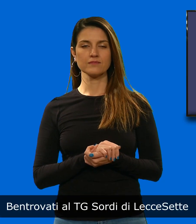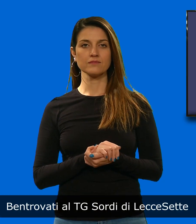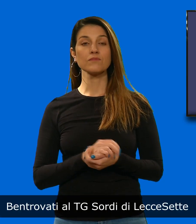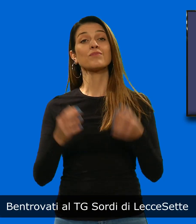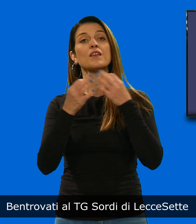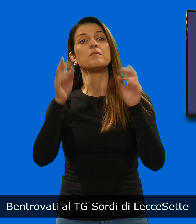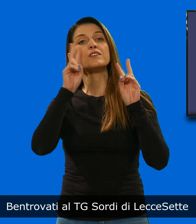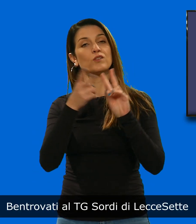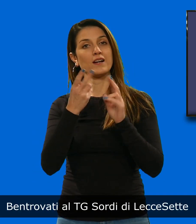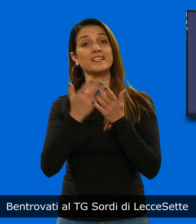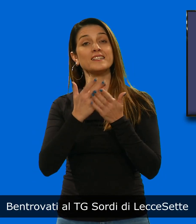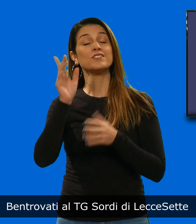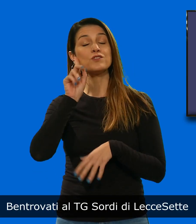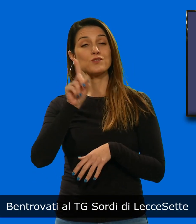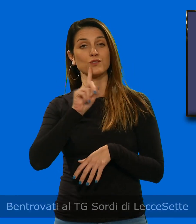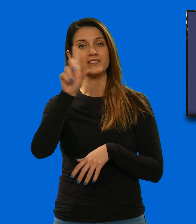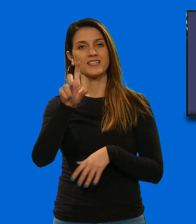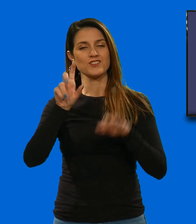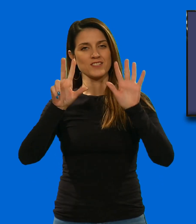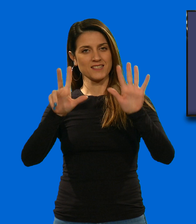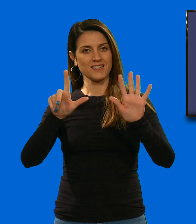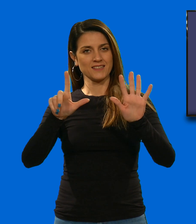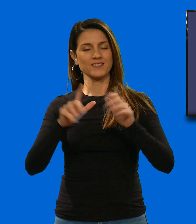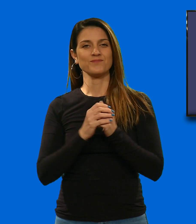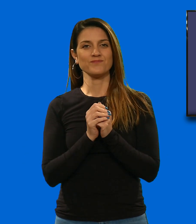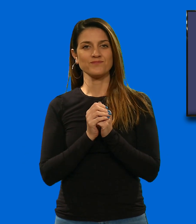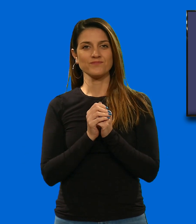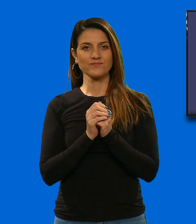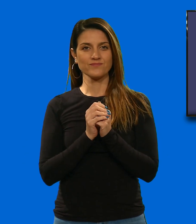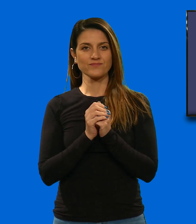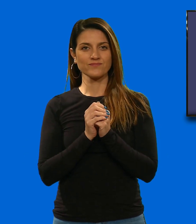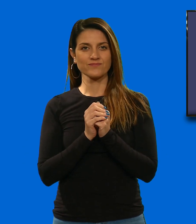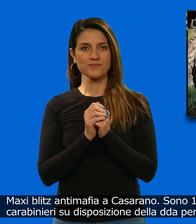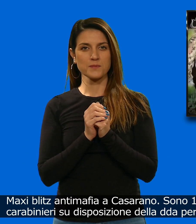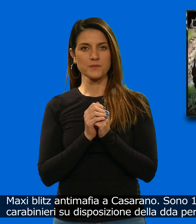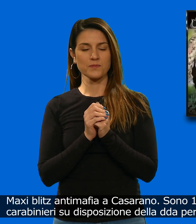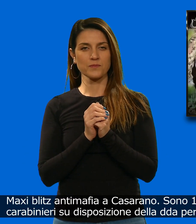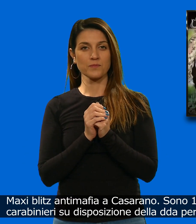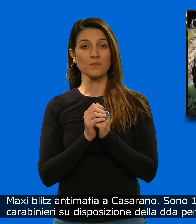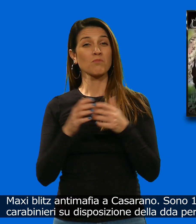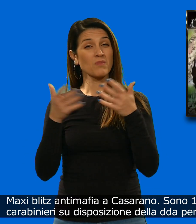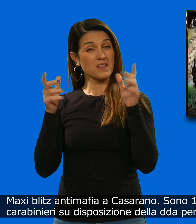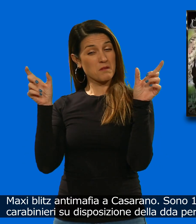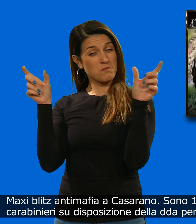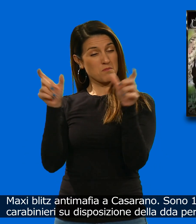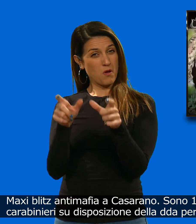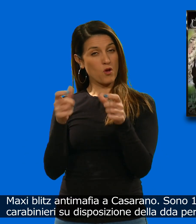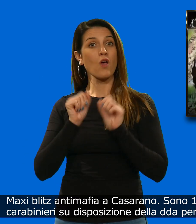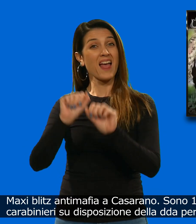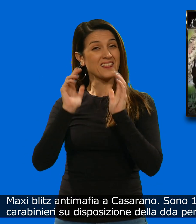Bentrovati al Tig Sordi di Lecce 7 Maxi blitz Antimafia Casarano sono 13